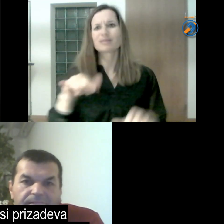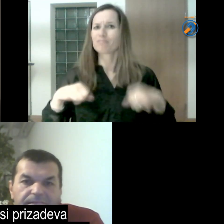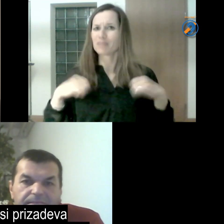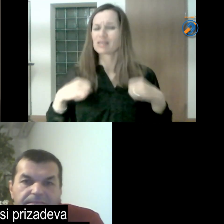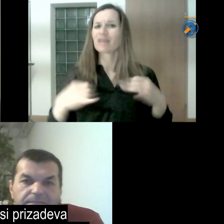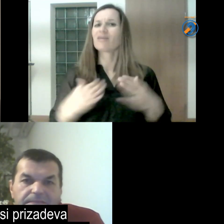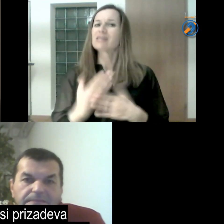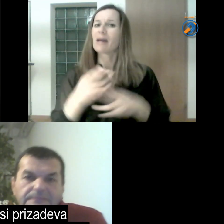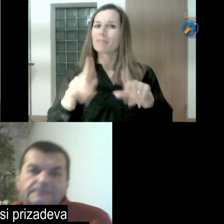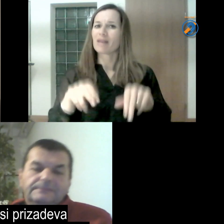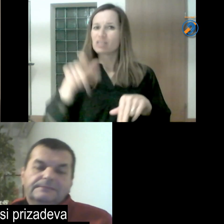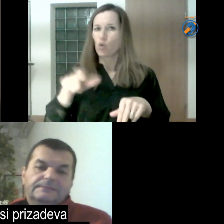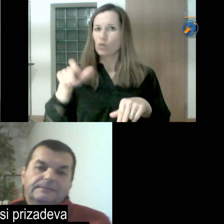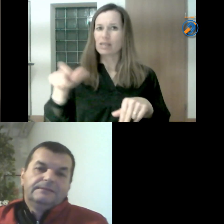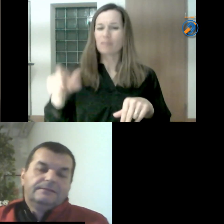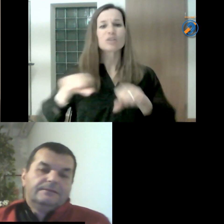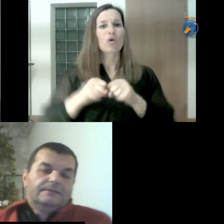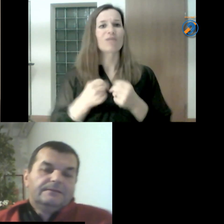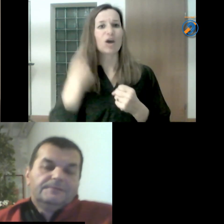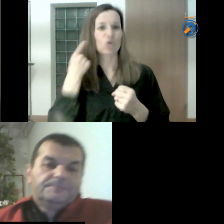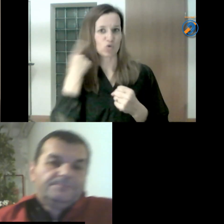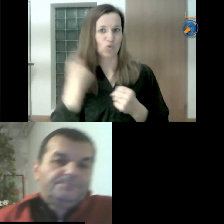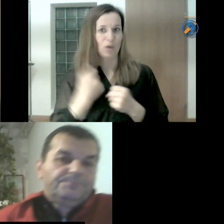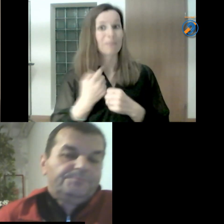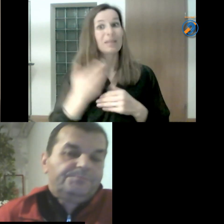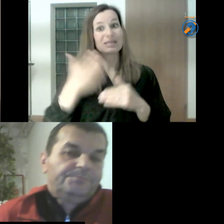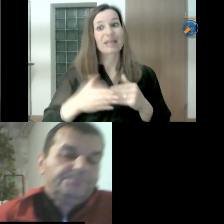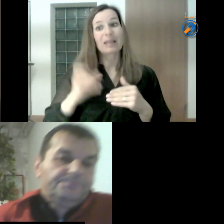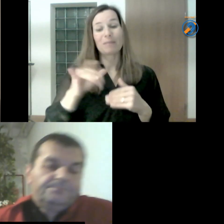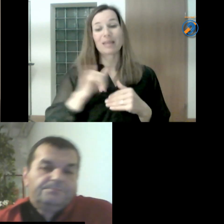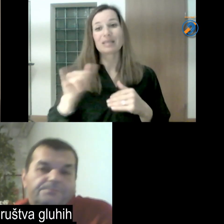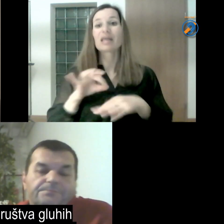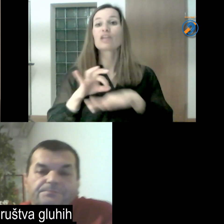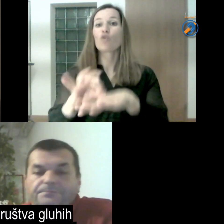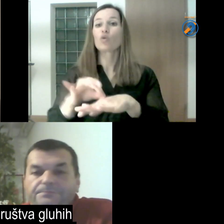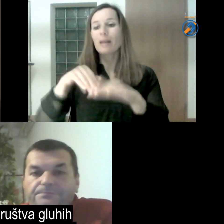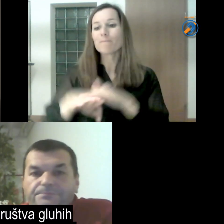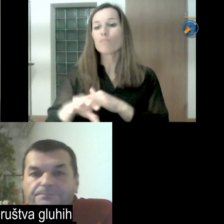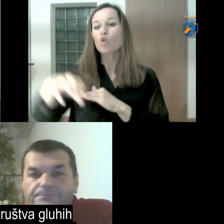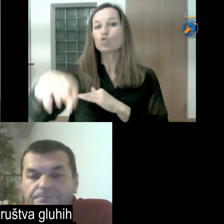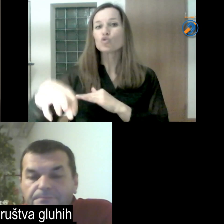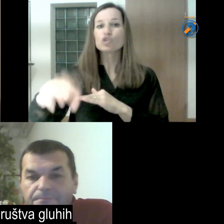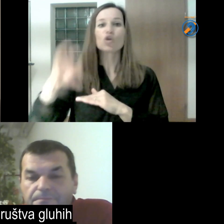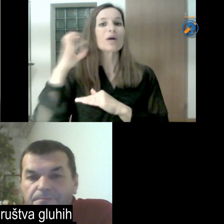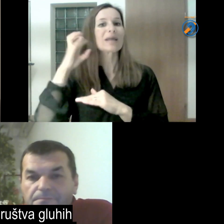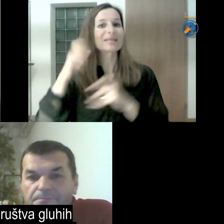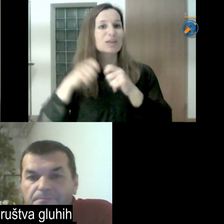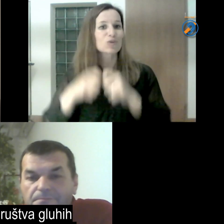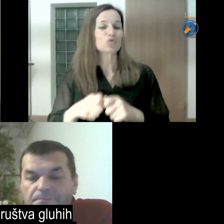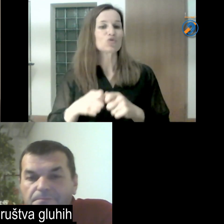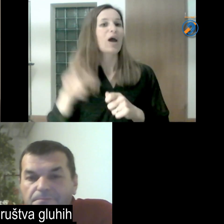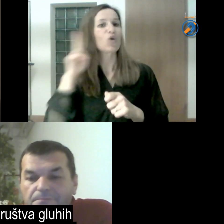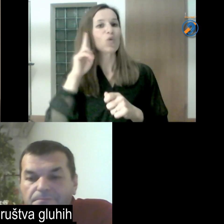za pravice oseb z okvaro sluha. Zadnjih 15 let vodi podružnico Kranjskega društva gluhih in